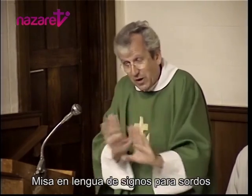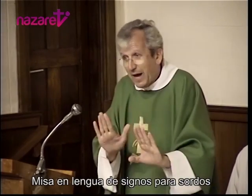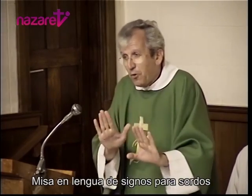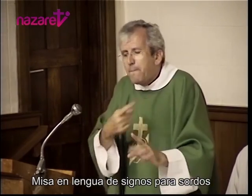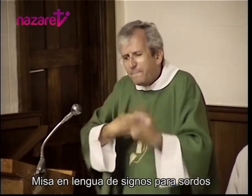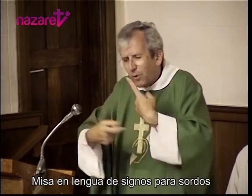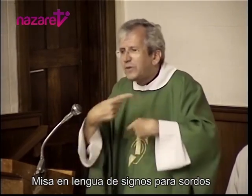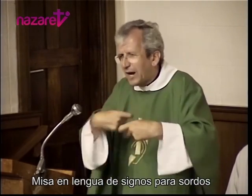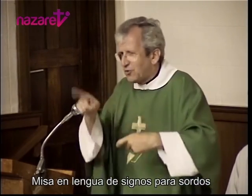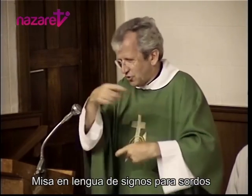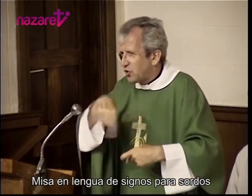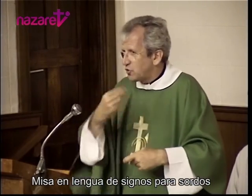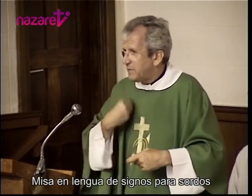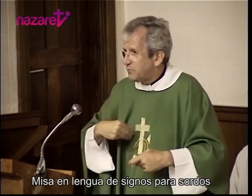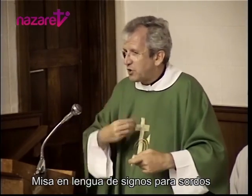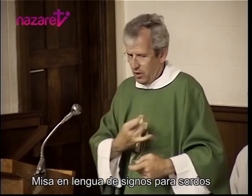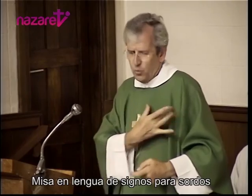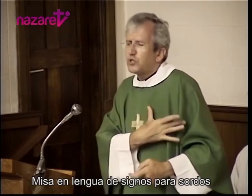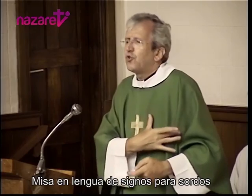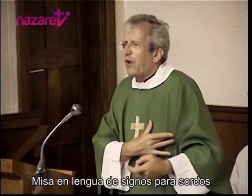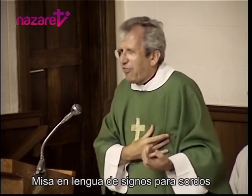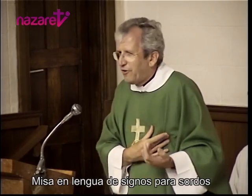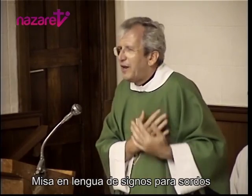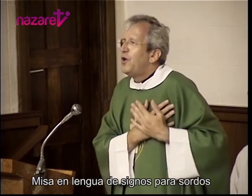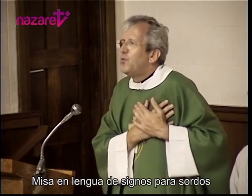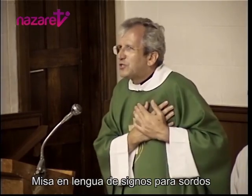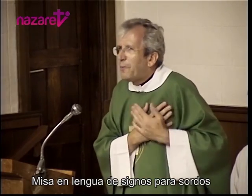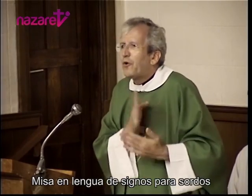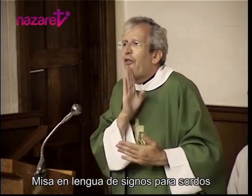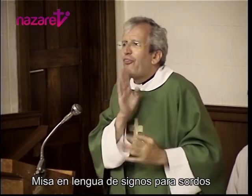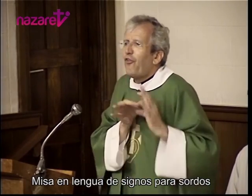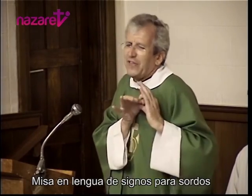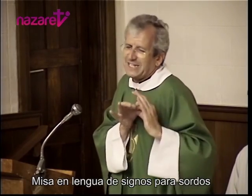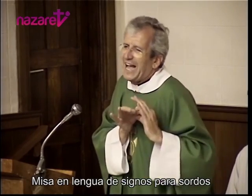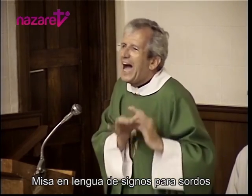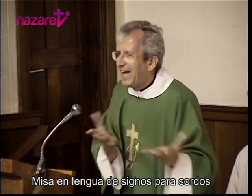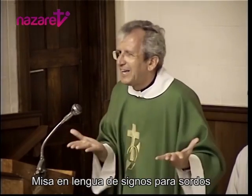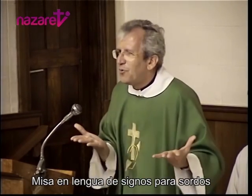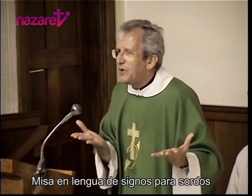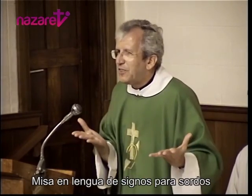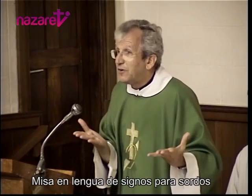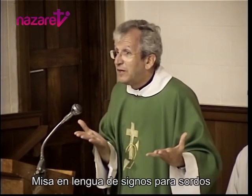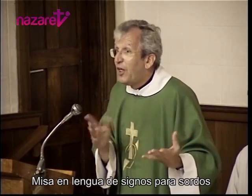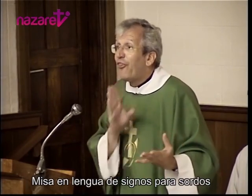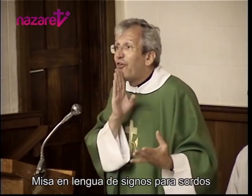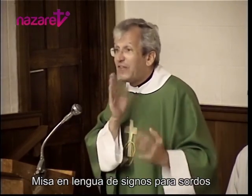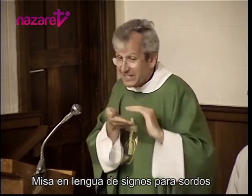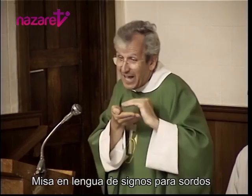acabo, preguntarnos nosotros mismos, nuestro corazón, nuestro amor, ¿dónde está unido? ¿Dónde está